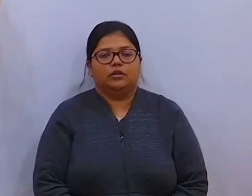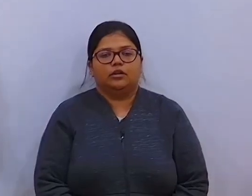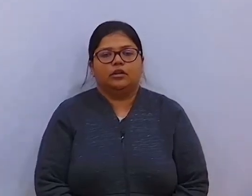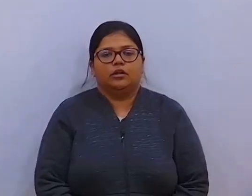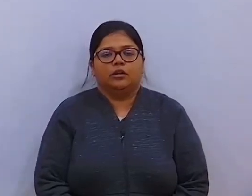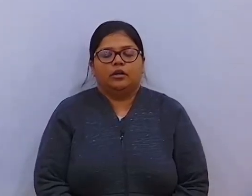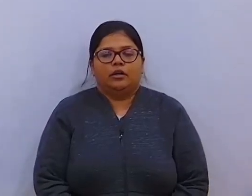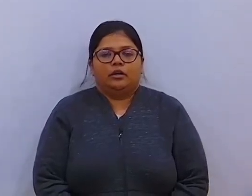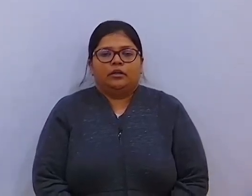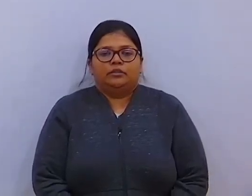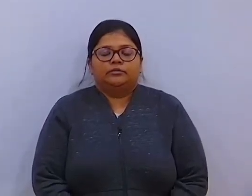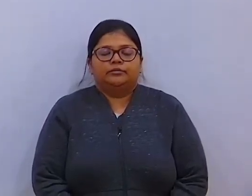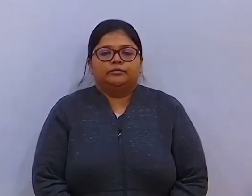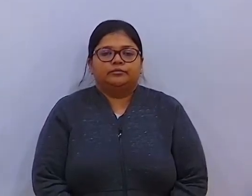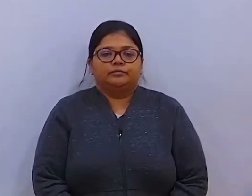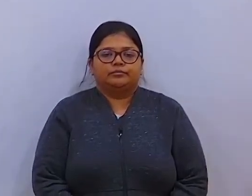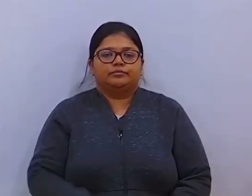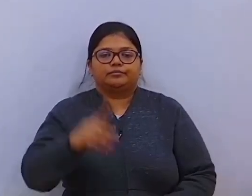66.5 डिग्री। ठीक,